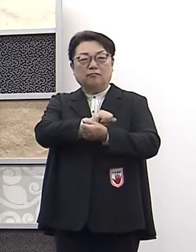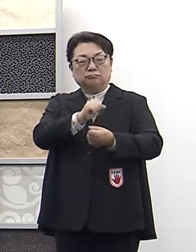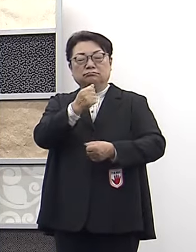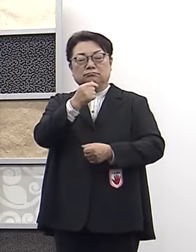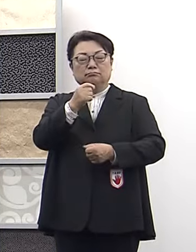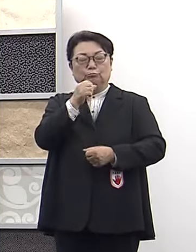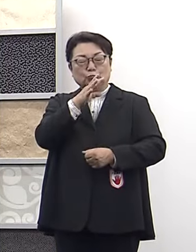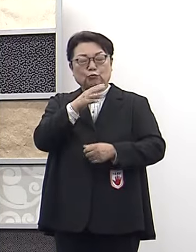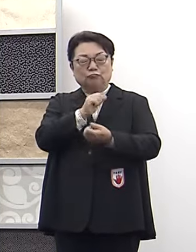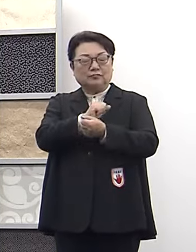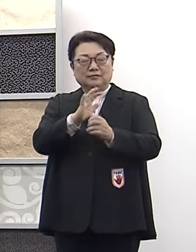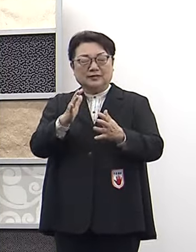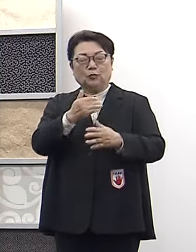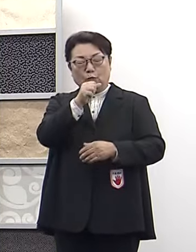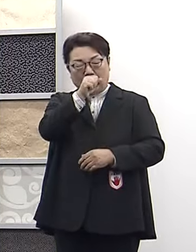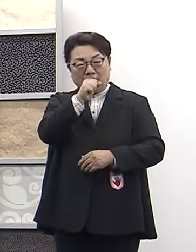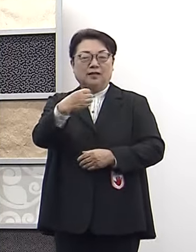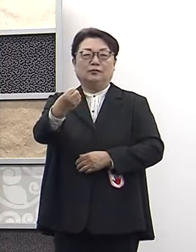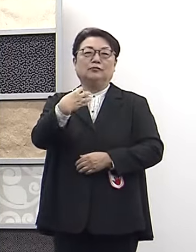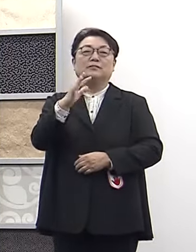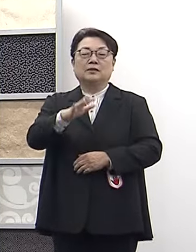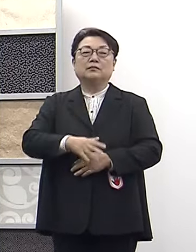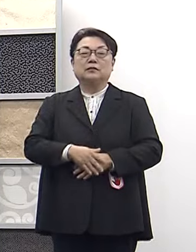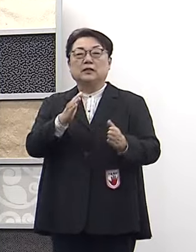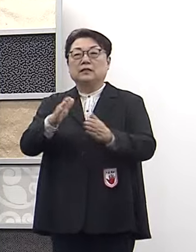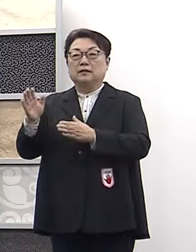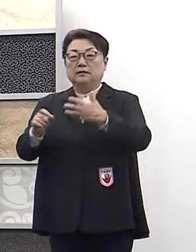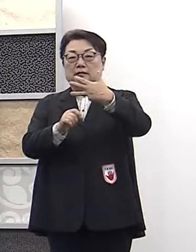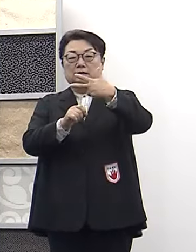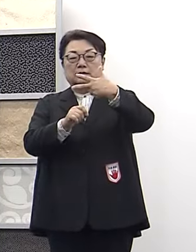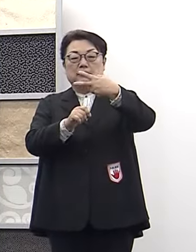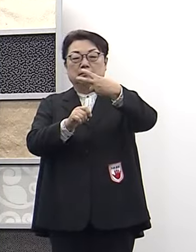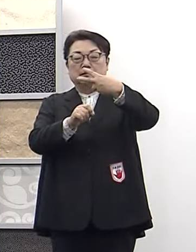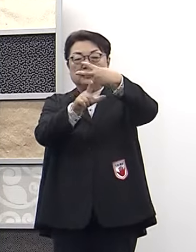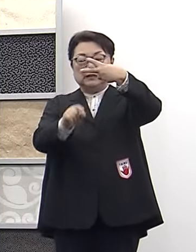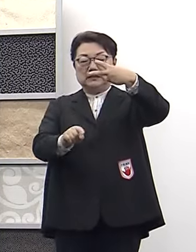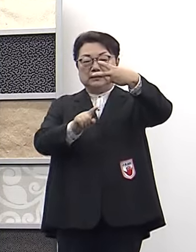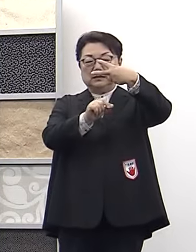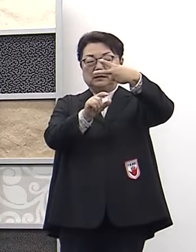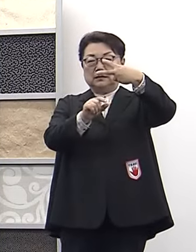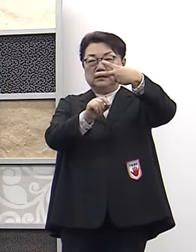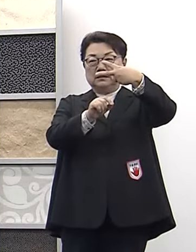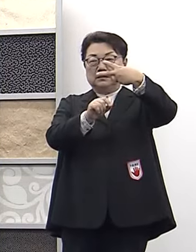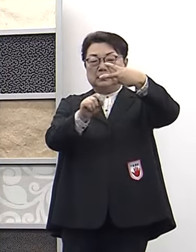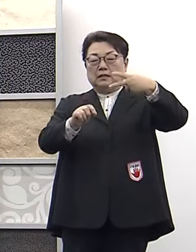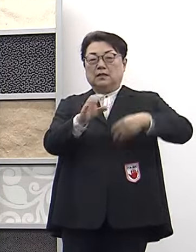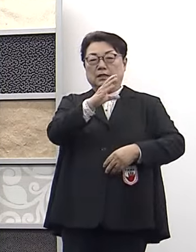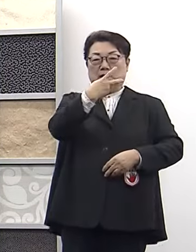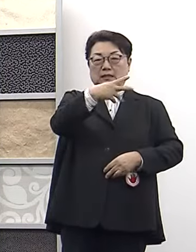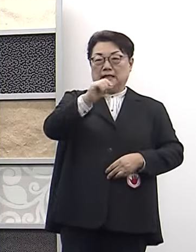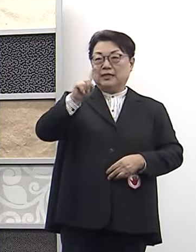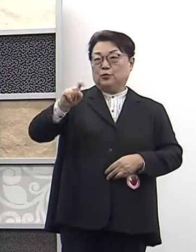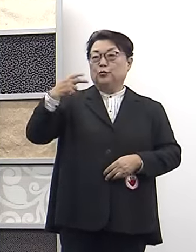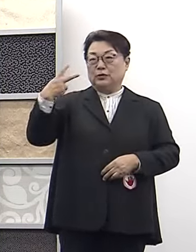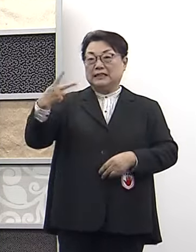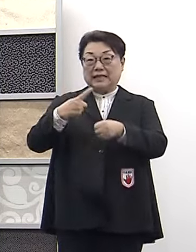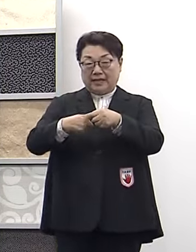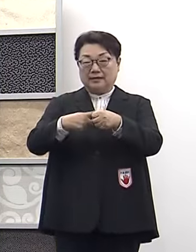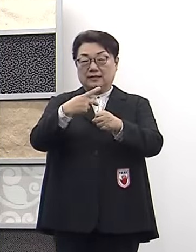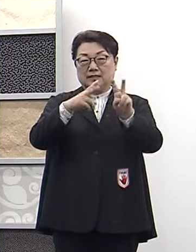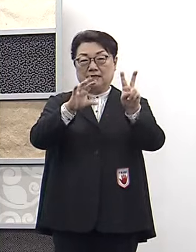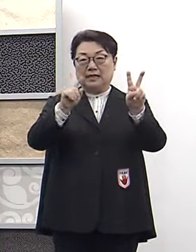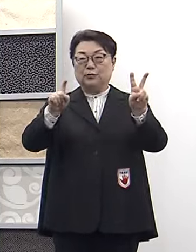はい、続いてお伺いさせていただきます。2012年にですね、横内知事、まあ、元知事がギフト券を